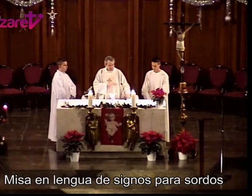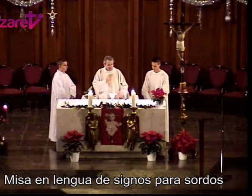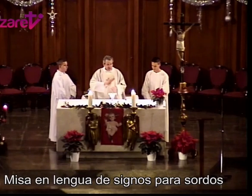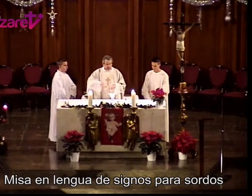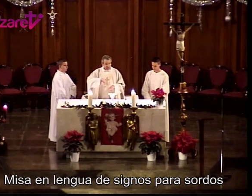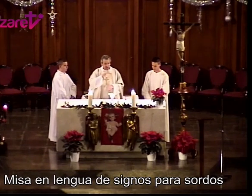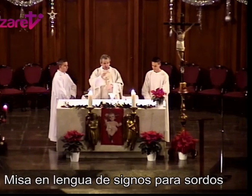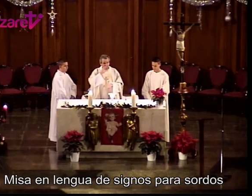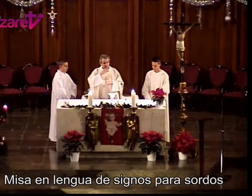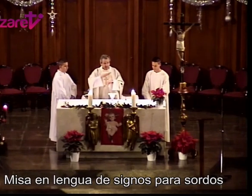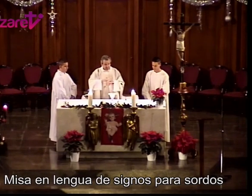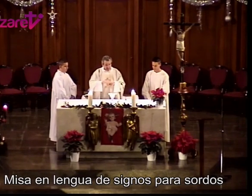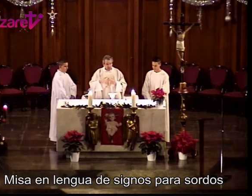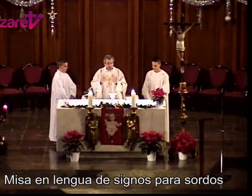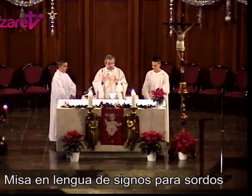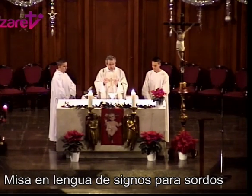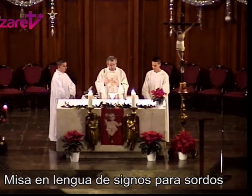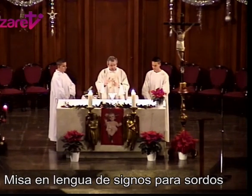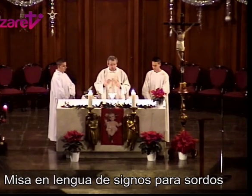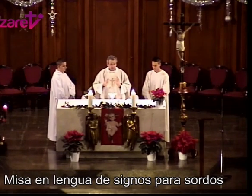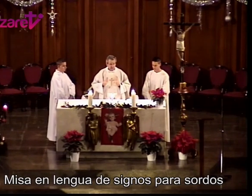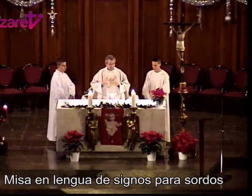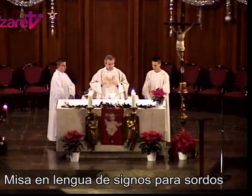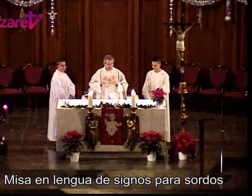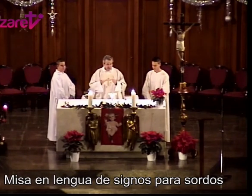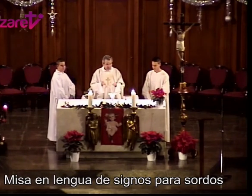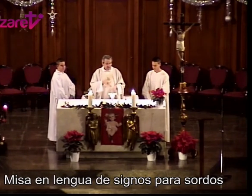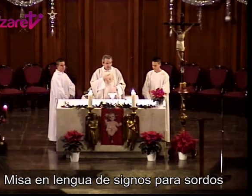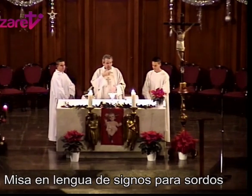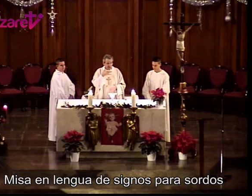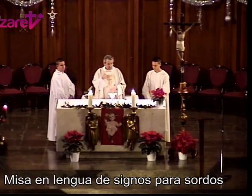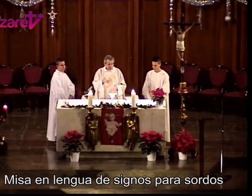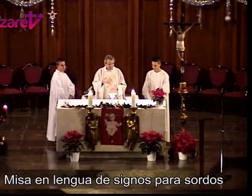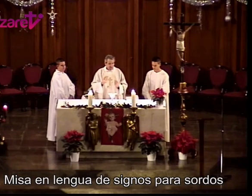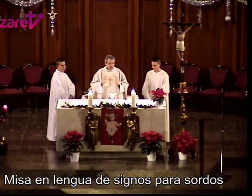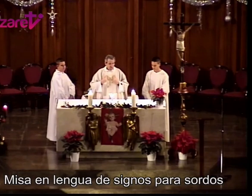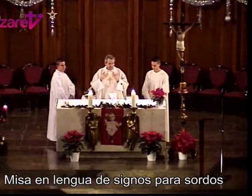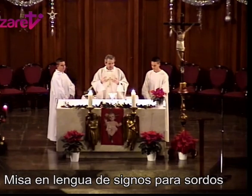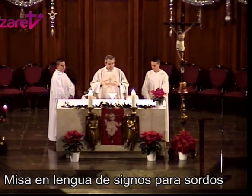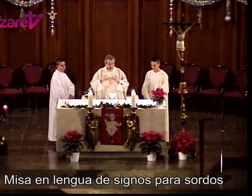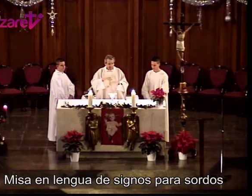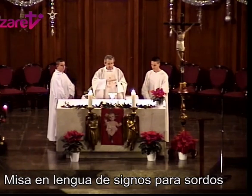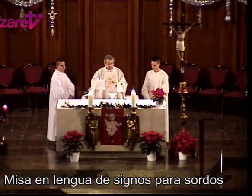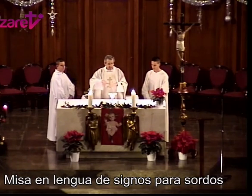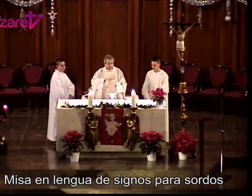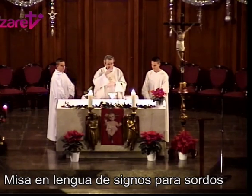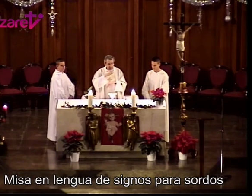Señor, líbranos de todos los males y pecados y concédenos la paz en nuestros días, y ayudados por tu misericordia vivamos siempre libres de pecado